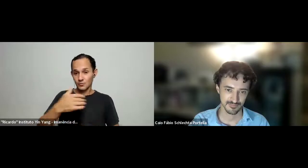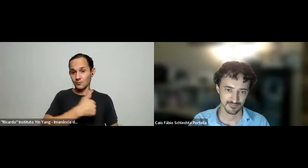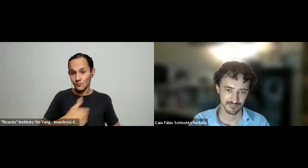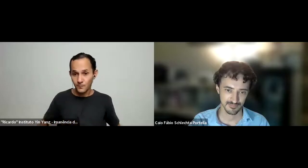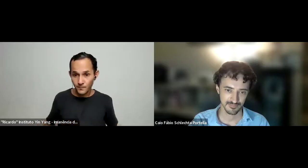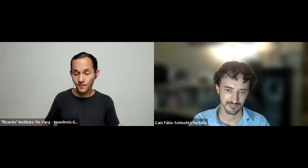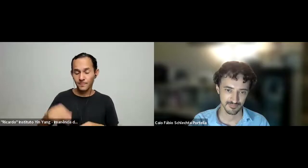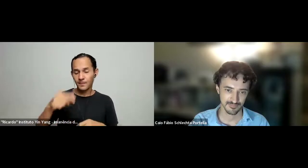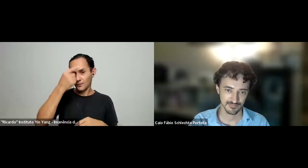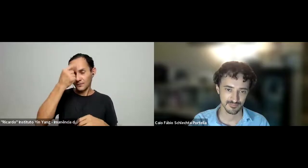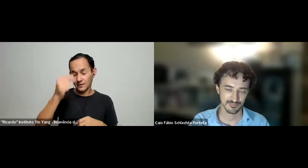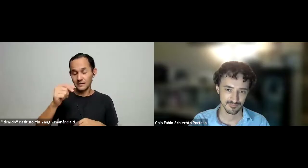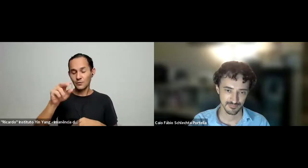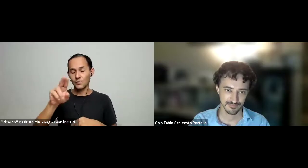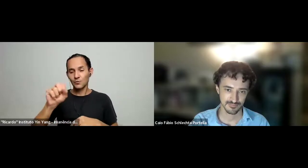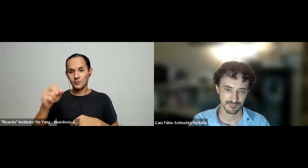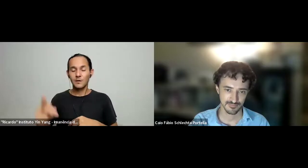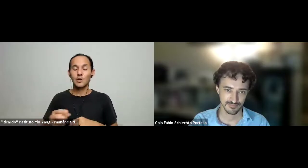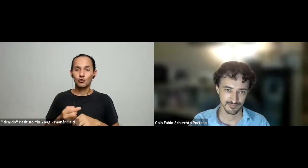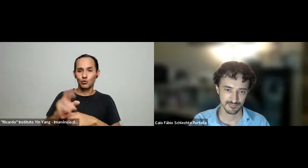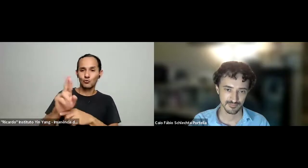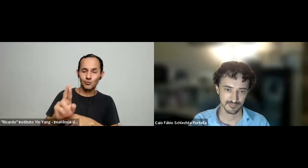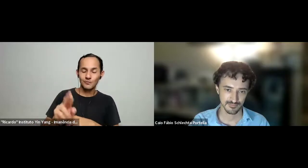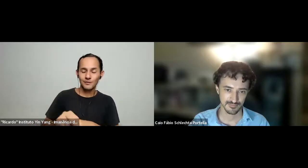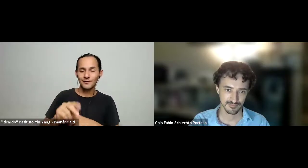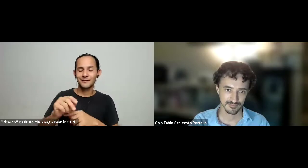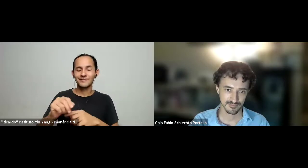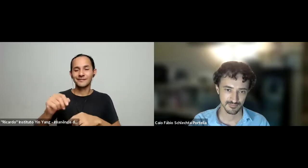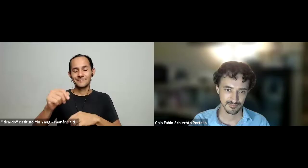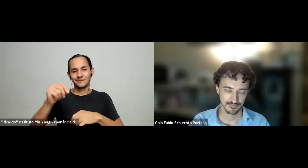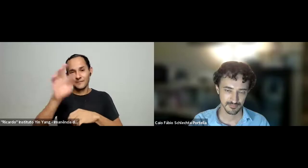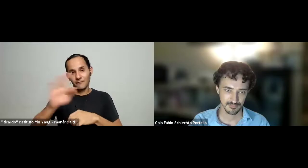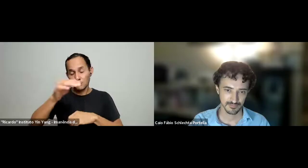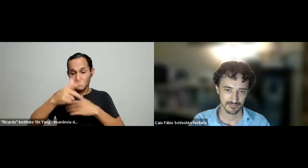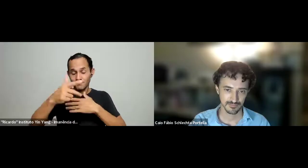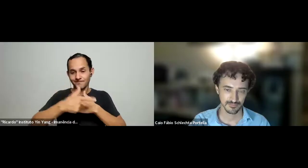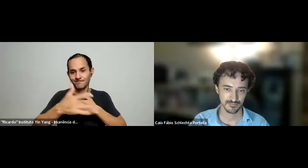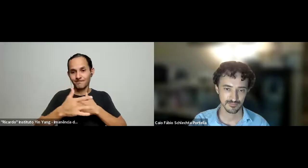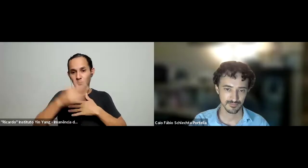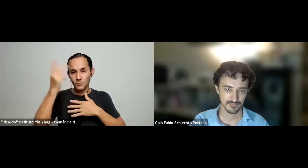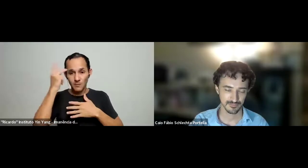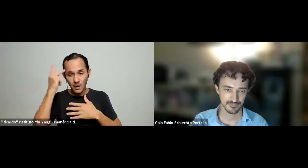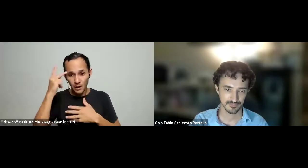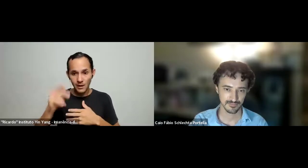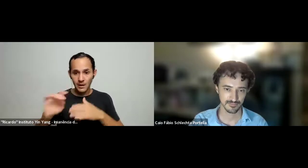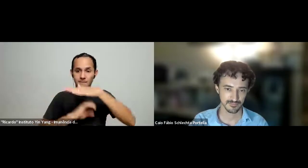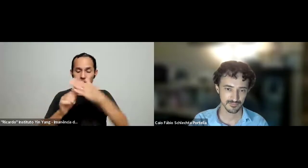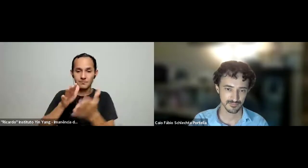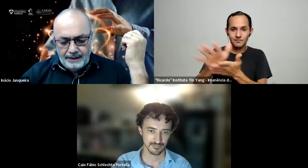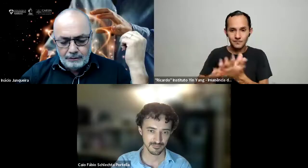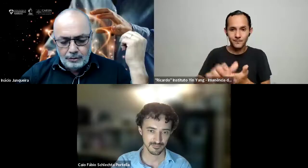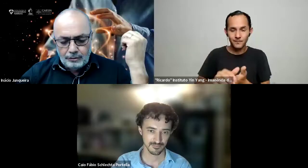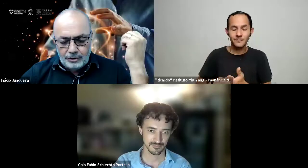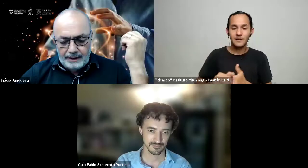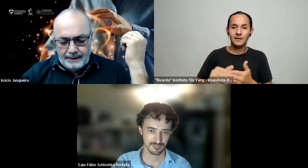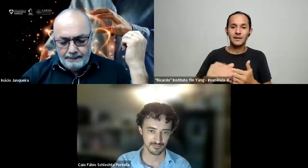da Universidade de São Paulo, doutorando da Faculdade de Medicina da Universidade de São Paulo, editor associado da revista Cadernos